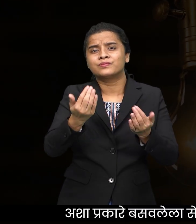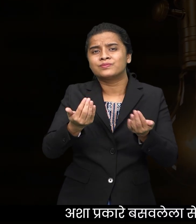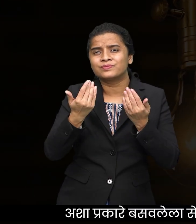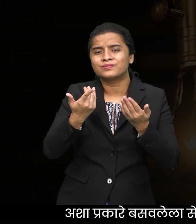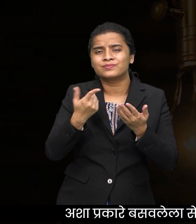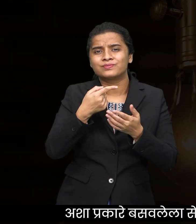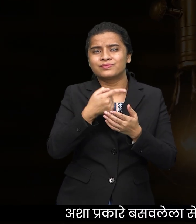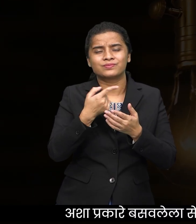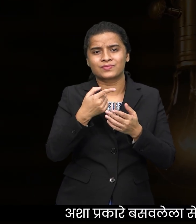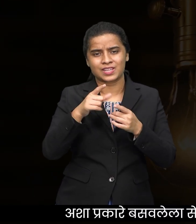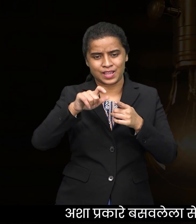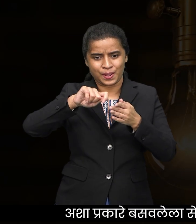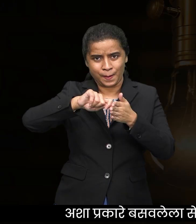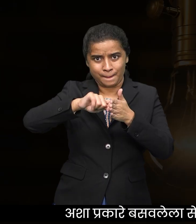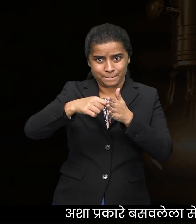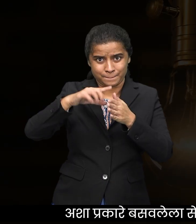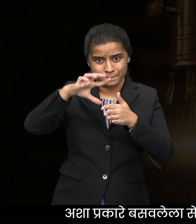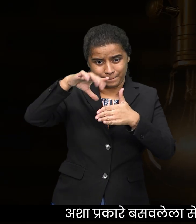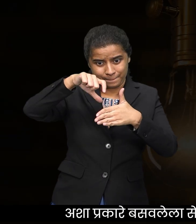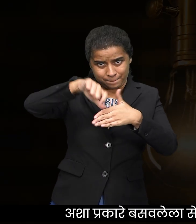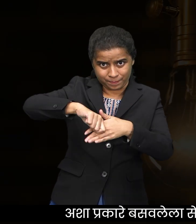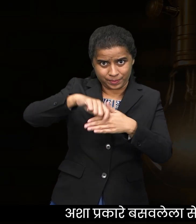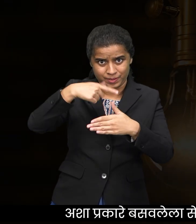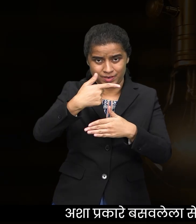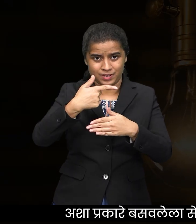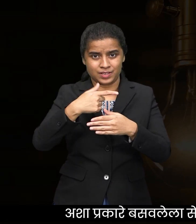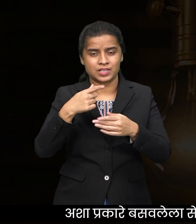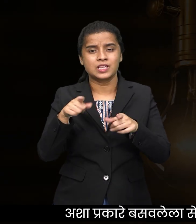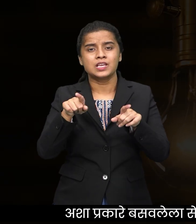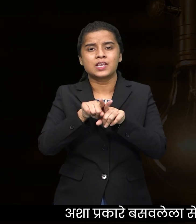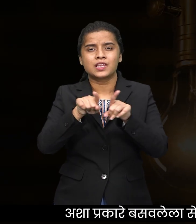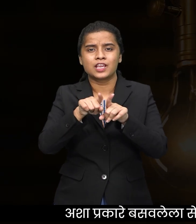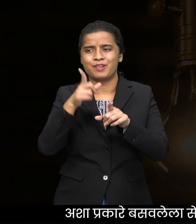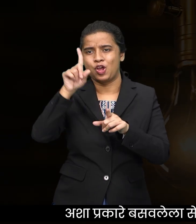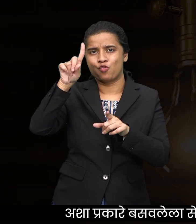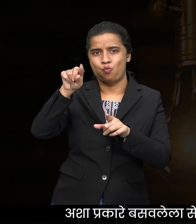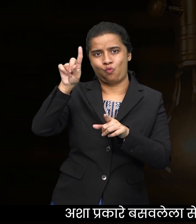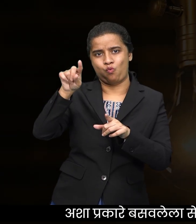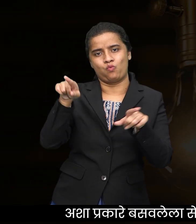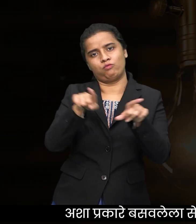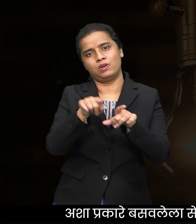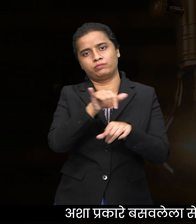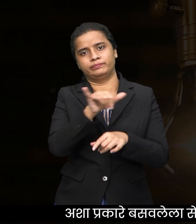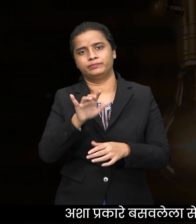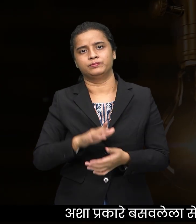अशा प्रकारे बसवलेला सेफ्टी पिन स्विच म्हणून काम करतो.